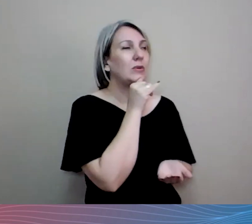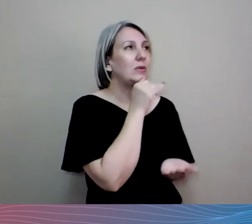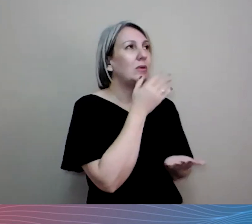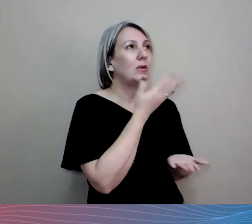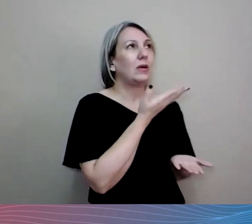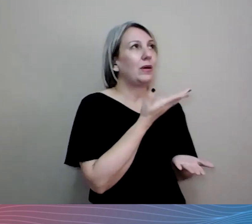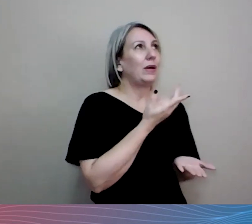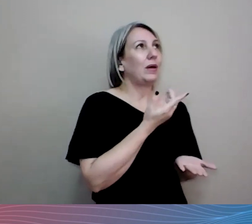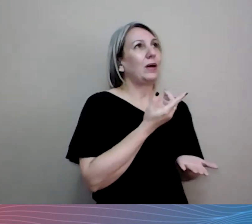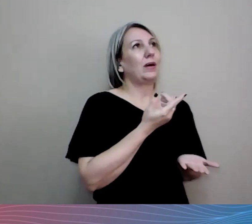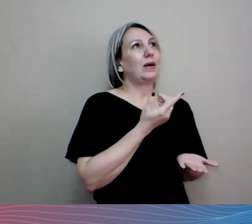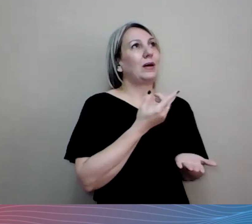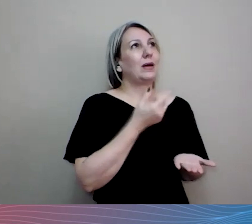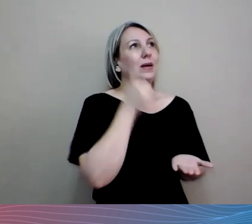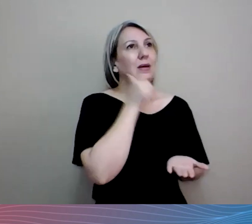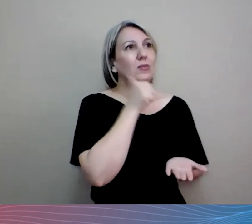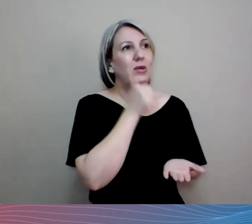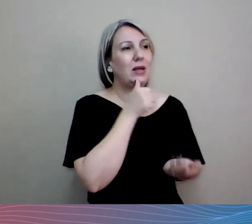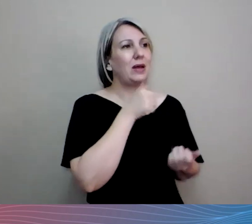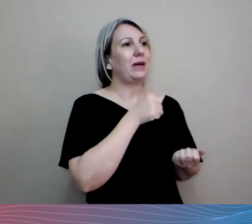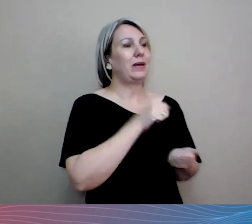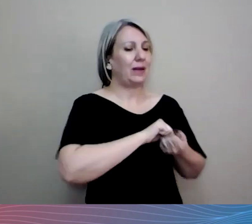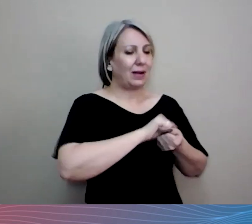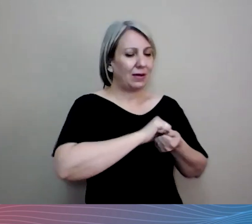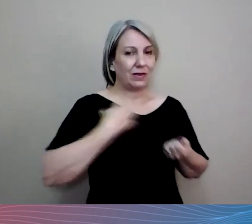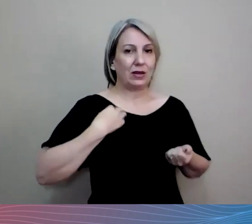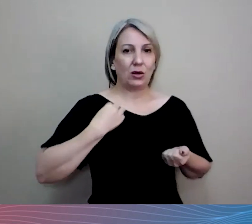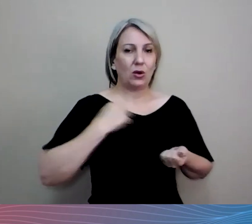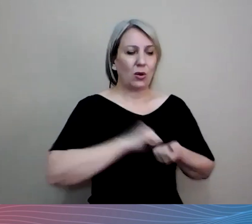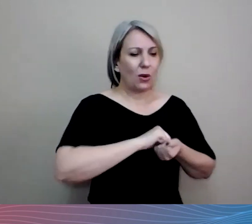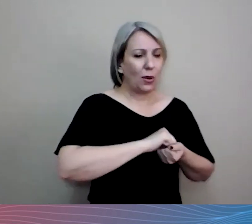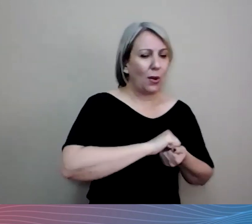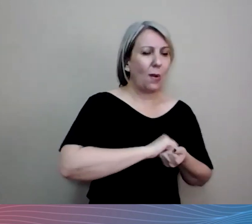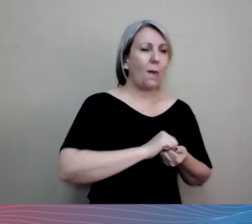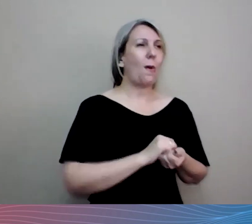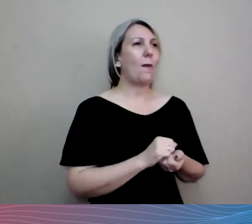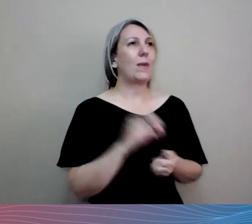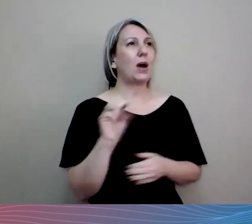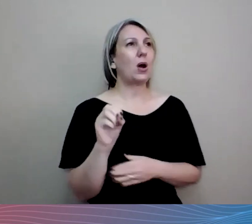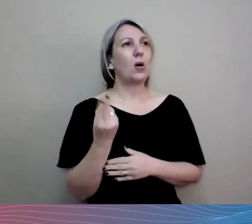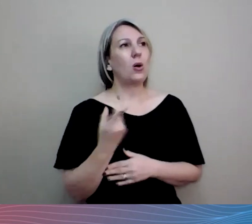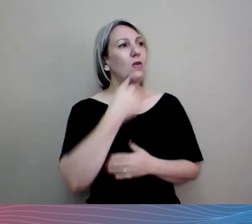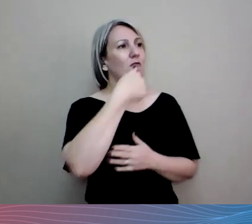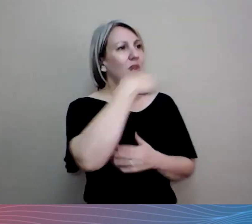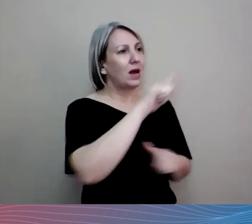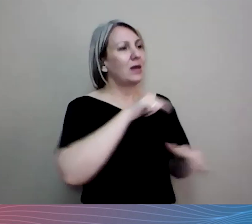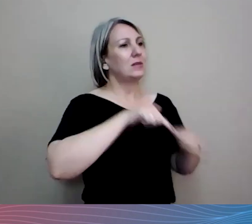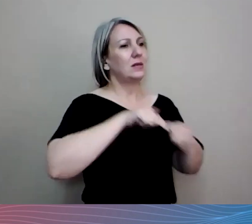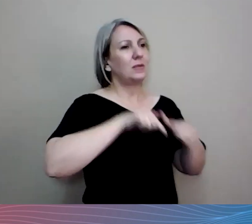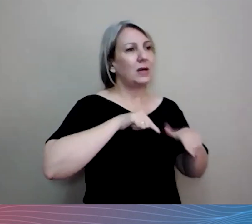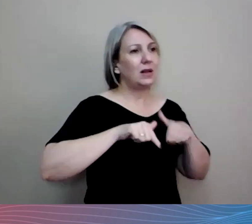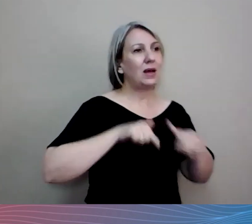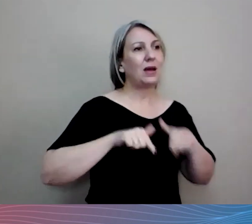para a rua, no transporte, no trabalho, em qualquer lugar, irmãos. Esse andar deve ser um